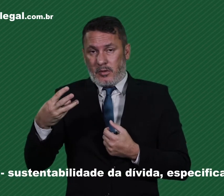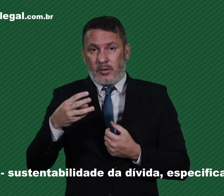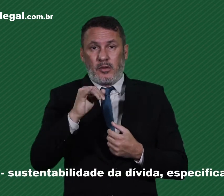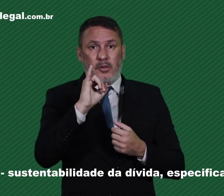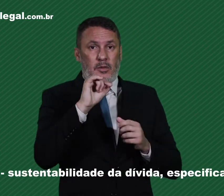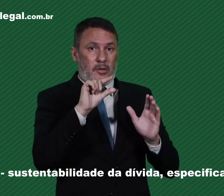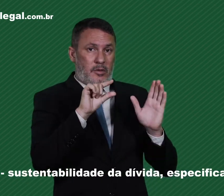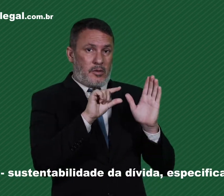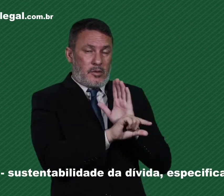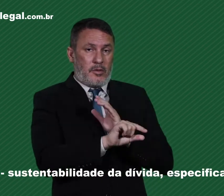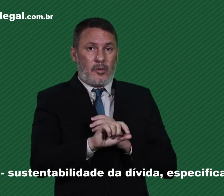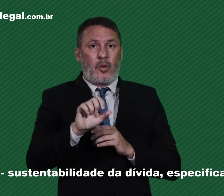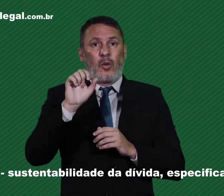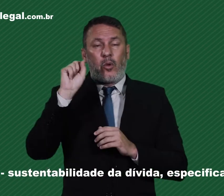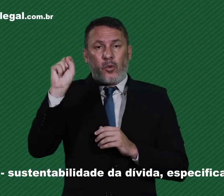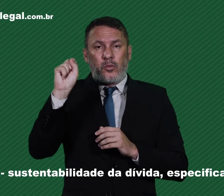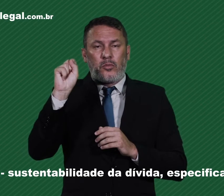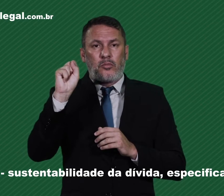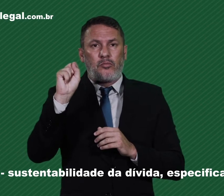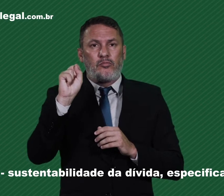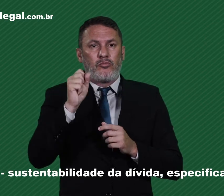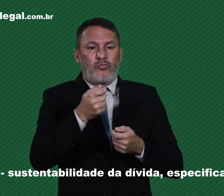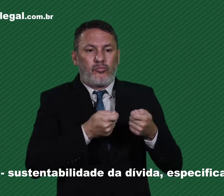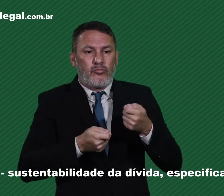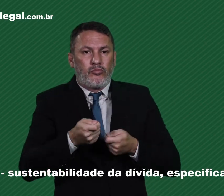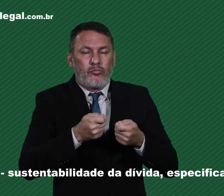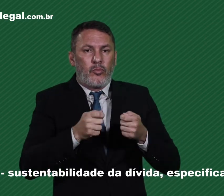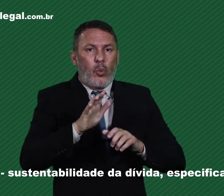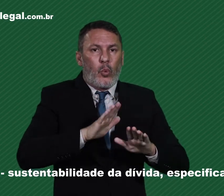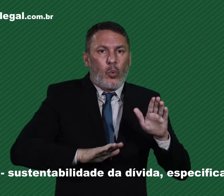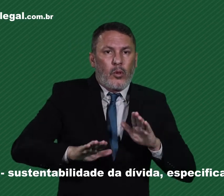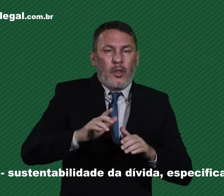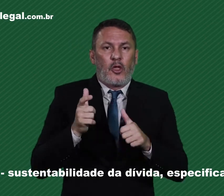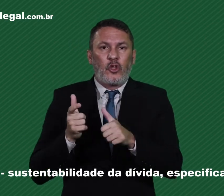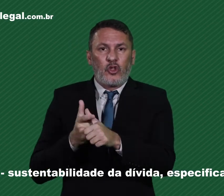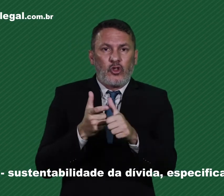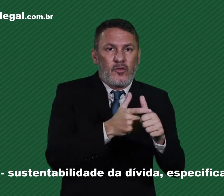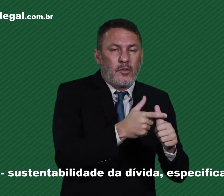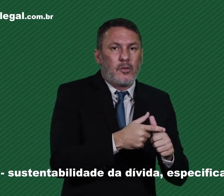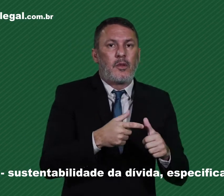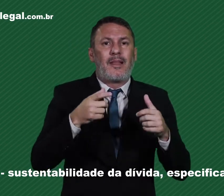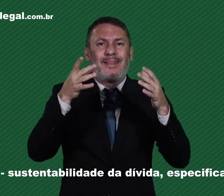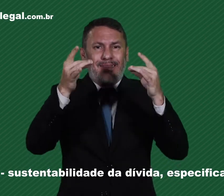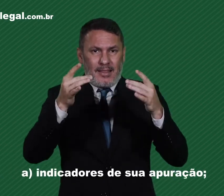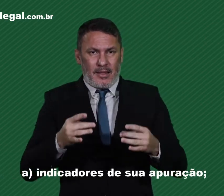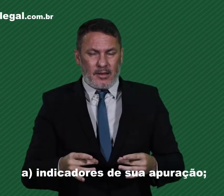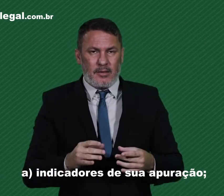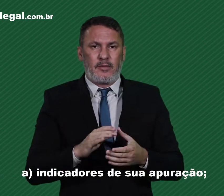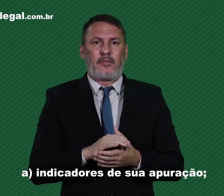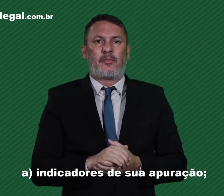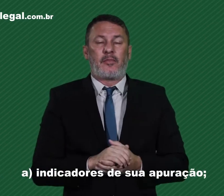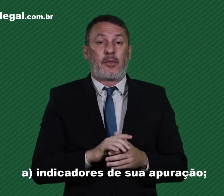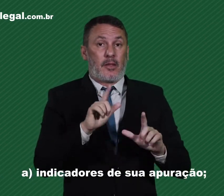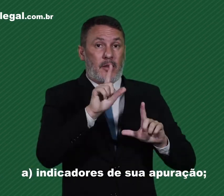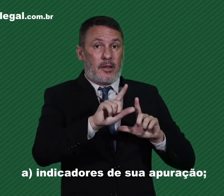inciso 8 sustentabilidade da dívida especificando: a linear